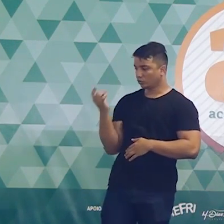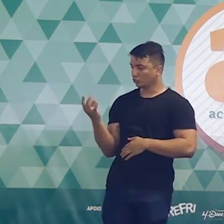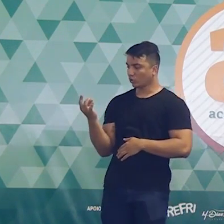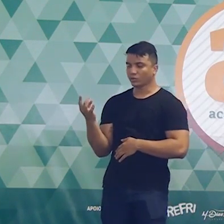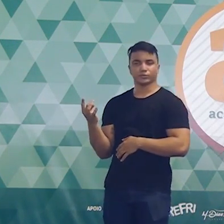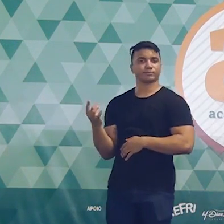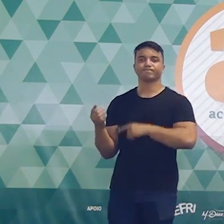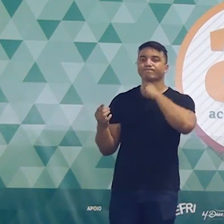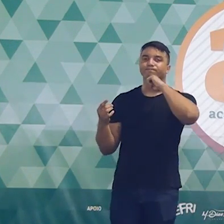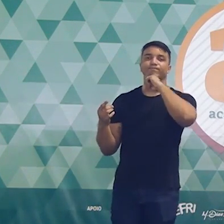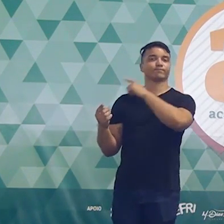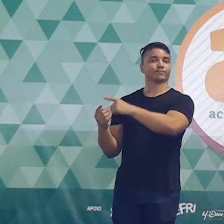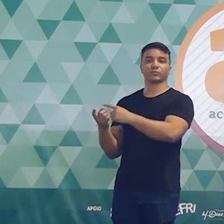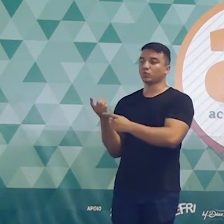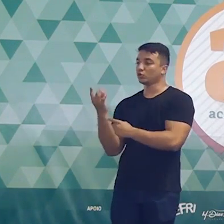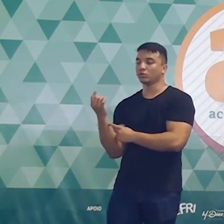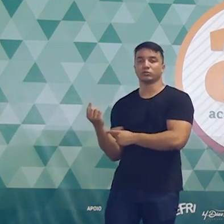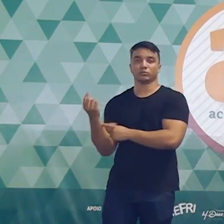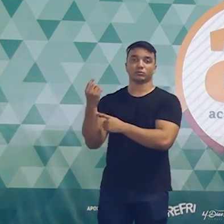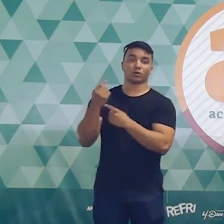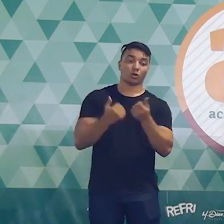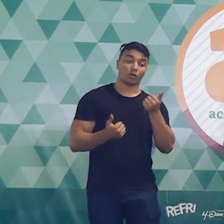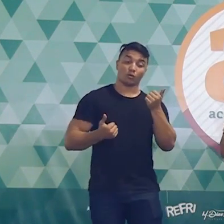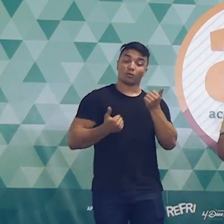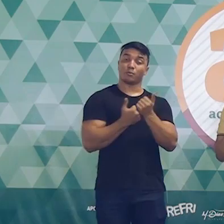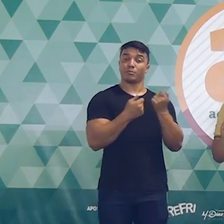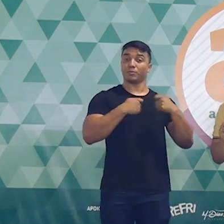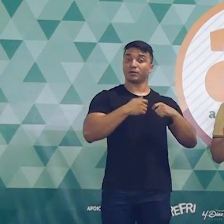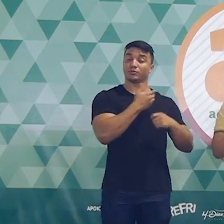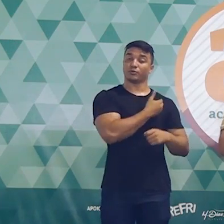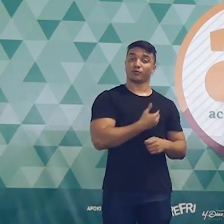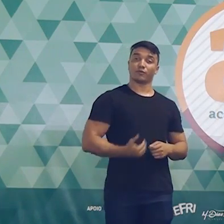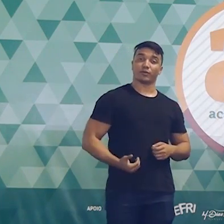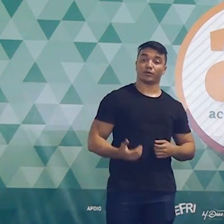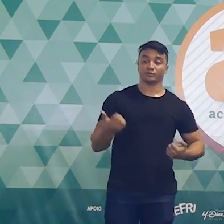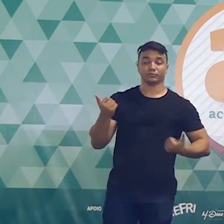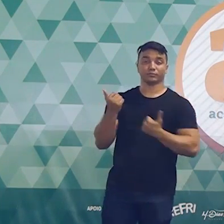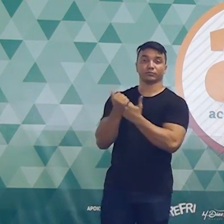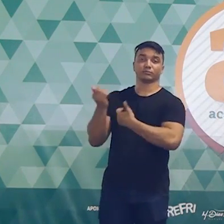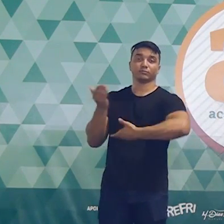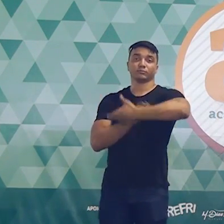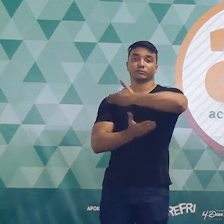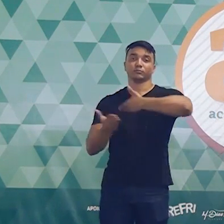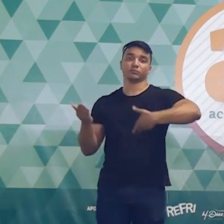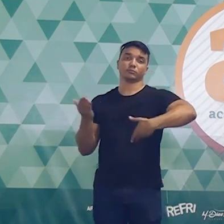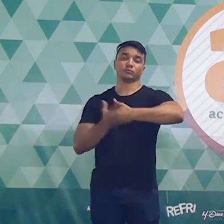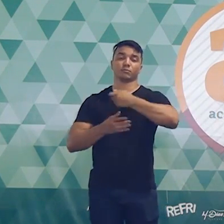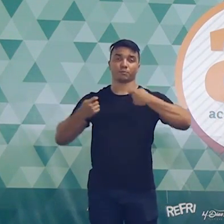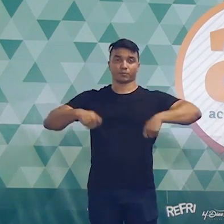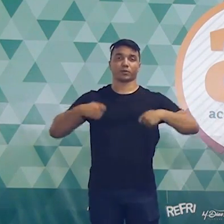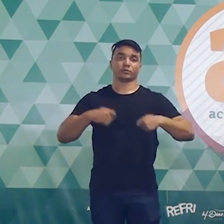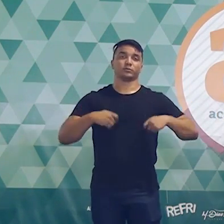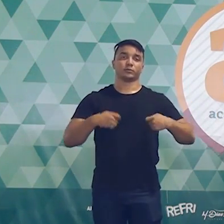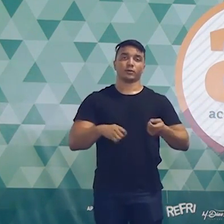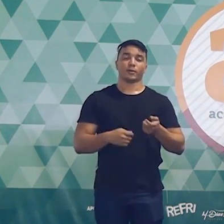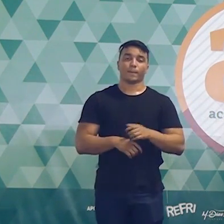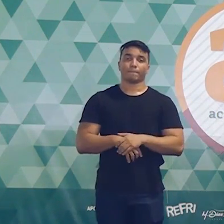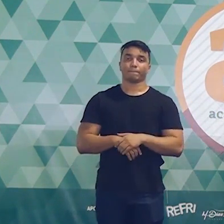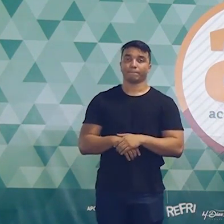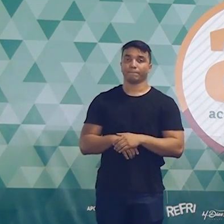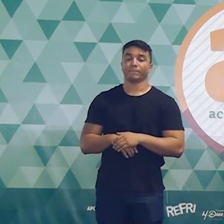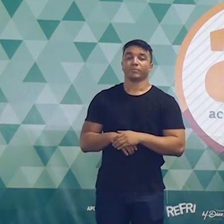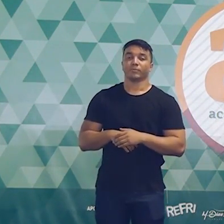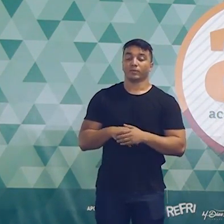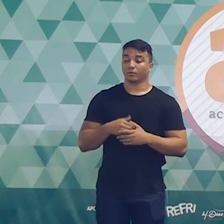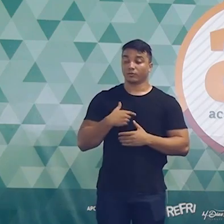não resolvem problemas sem o apoio de governos, e governos sozinhos não resolvem problemas sem o apoio de pessoas.